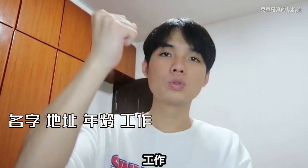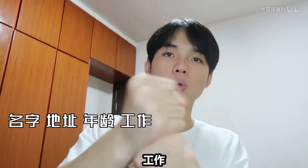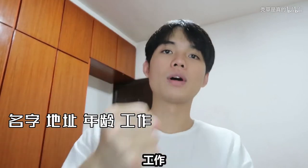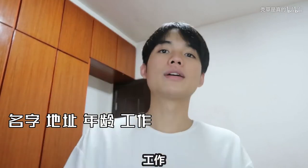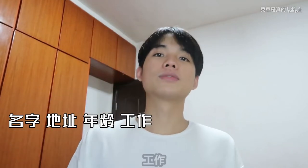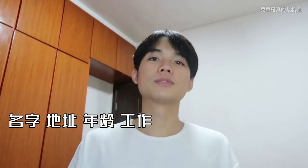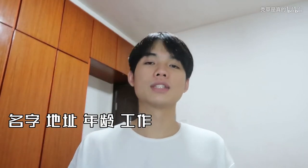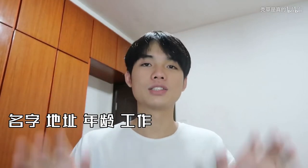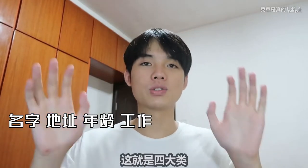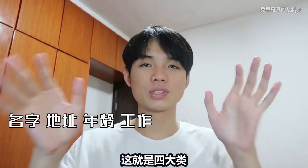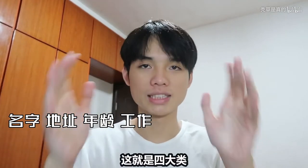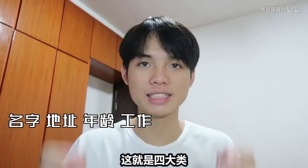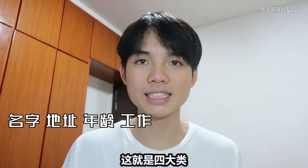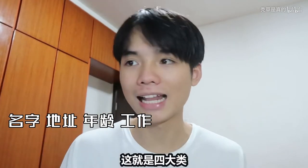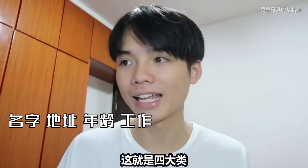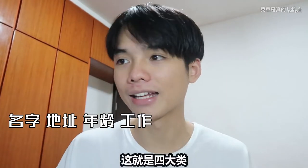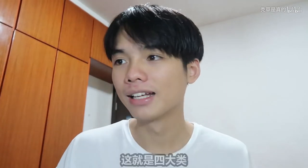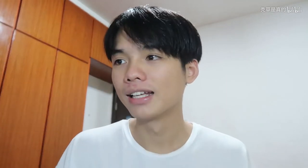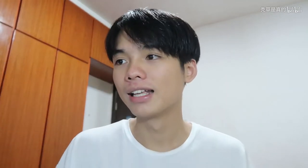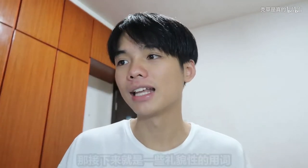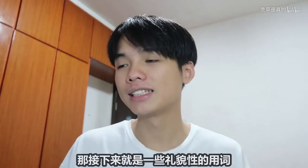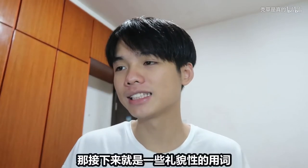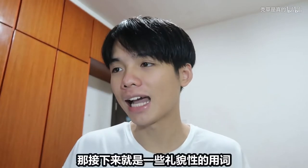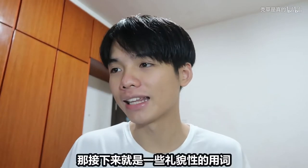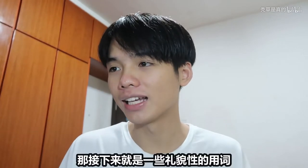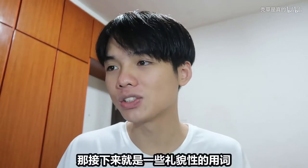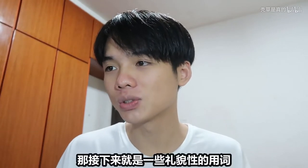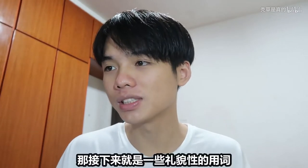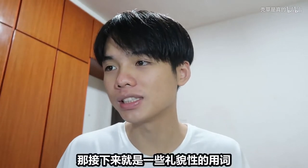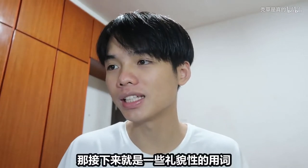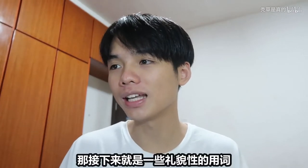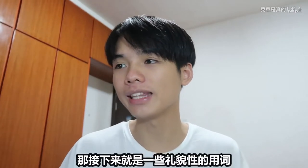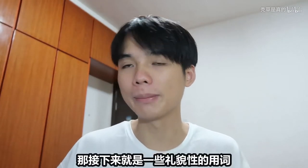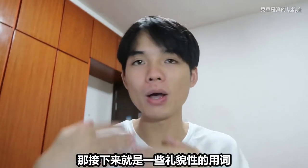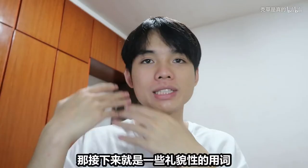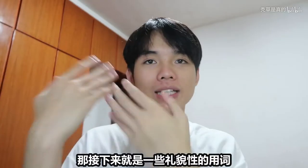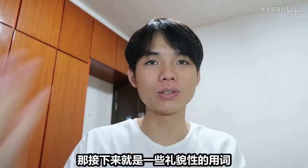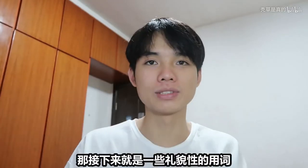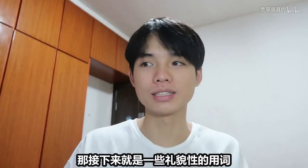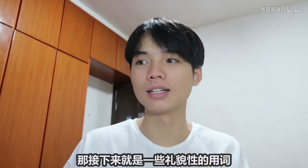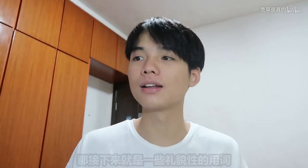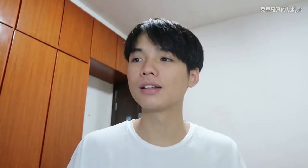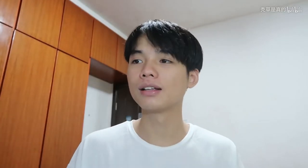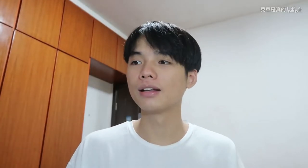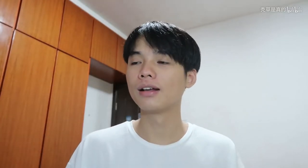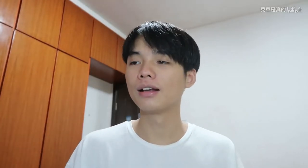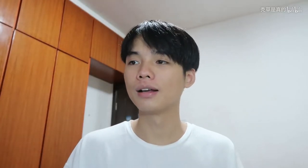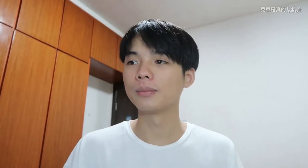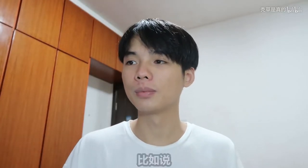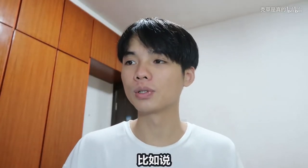作，这就是四大类。那接下来呢，就是一些礼貌性的用词，比如